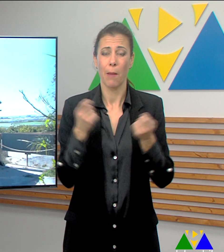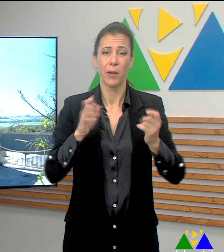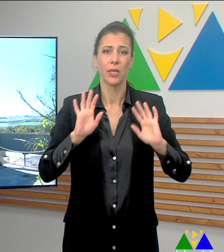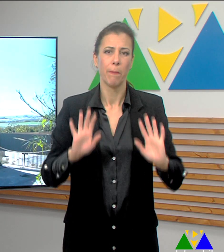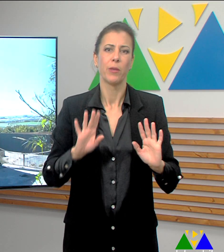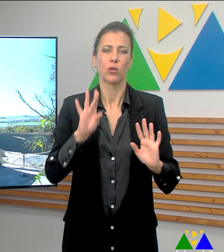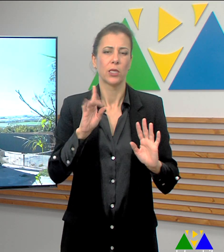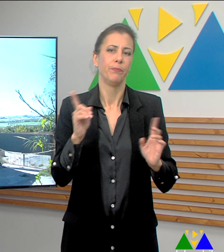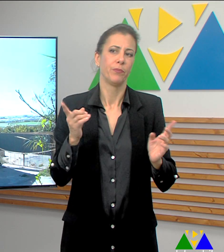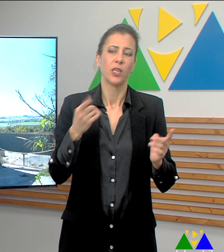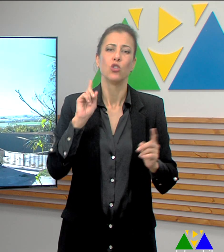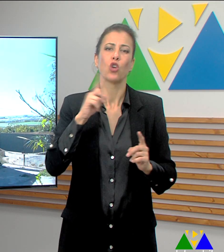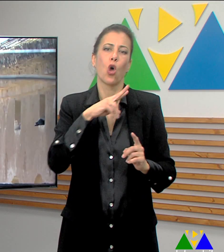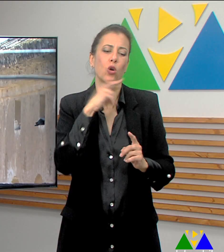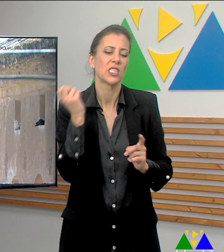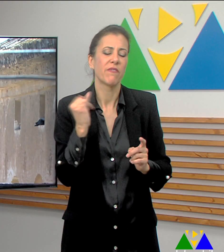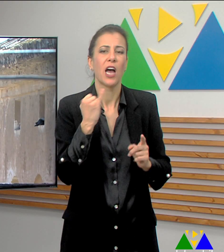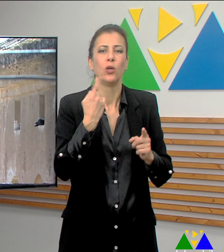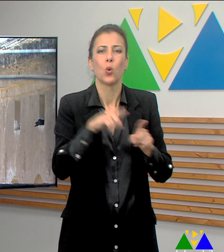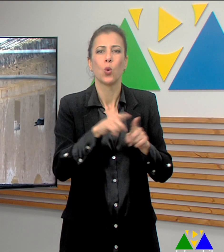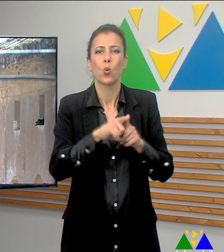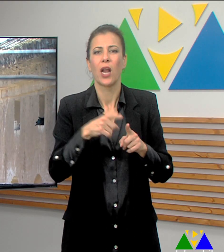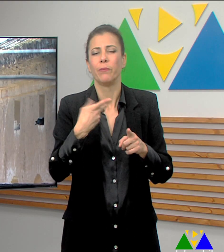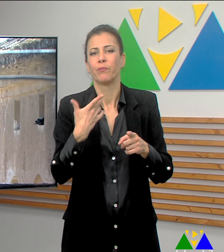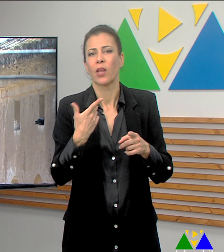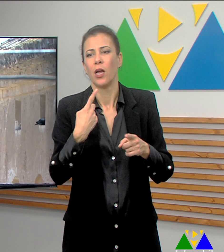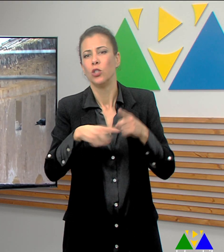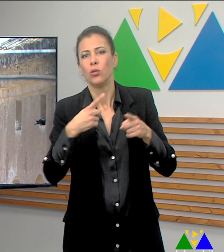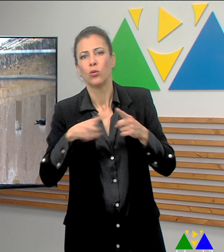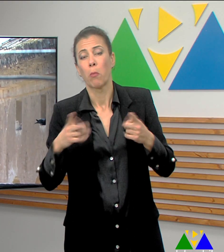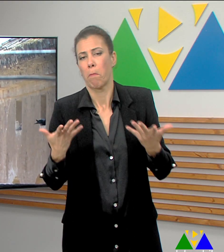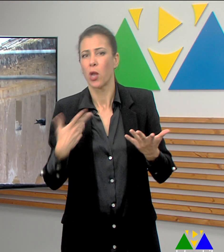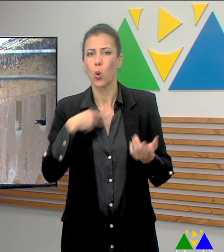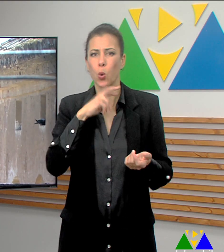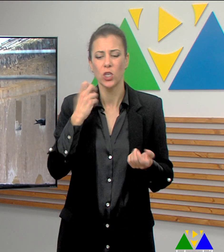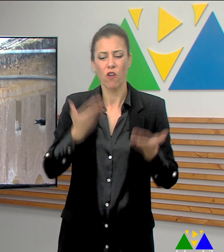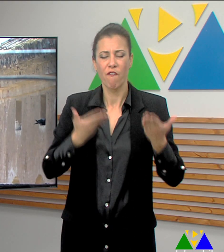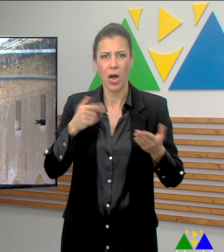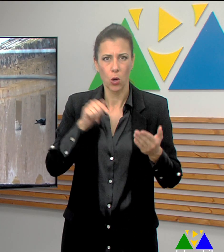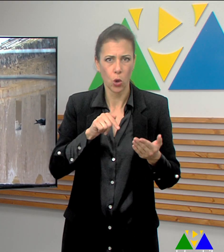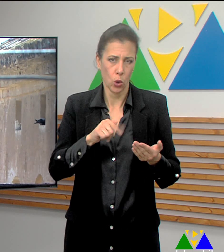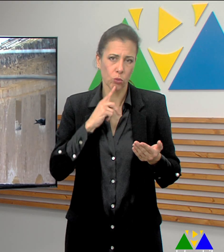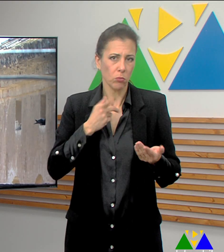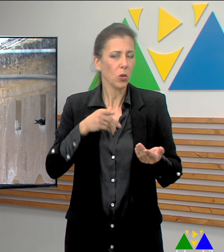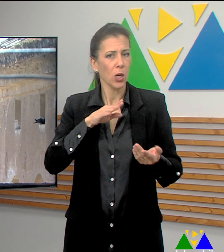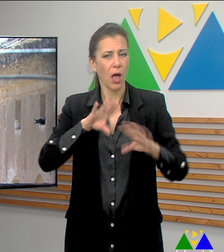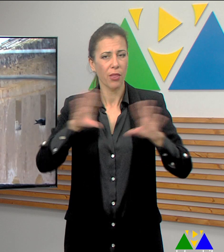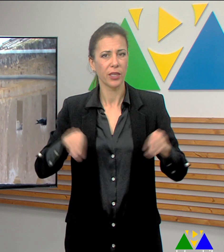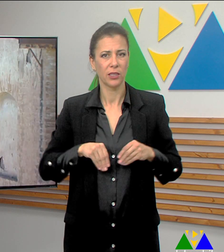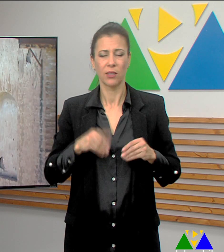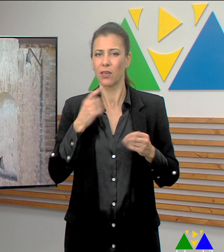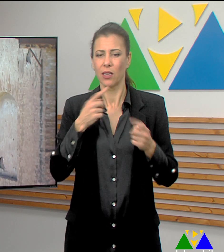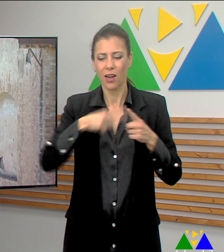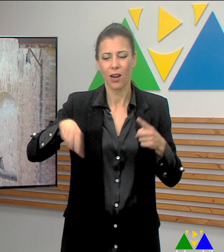se conservan nada más que trozos, pero esos trozos serían curiosos tenerlos en valor y conformar una especie de recorrido de la